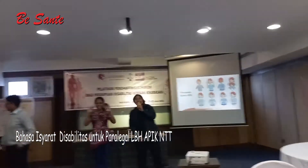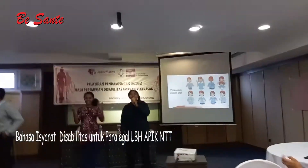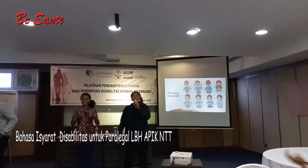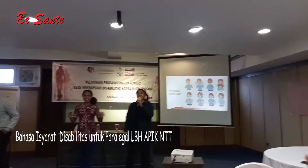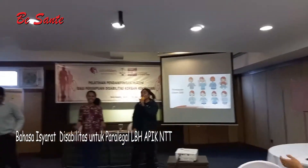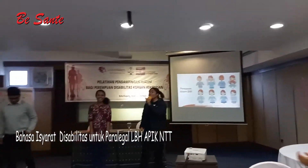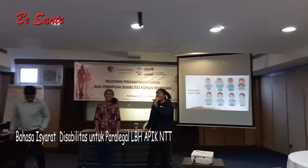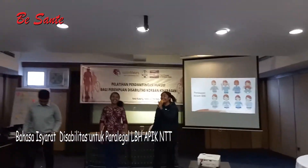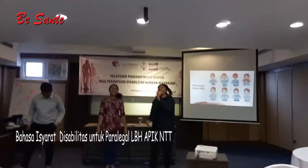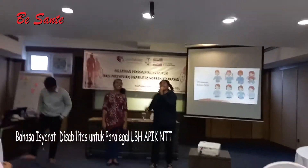Natal.